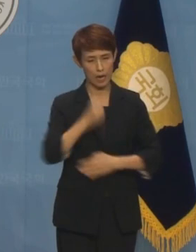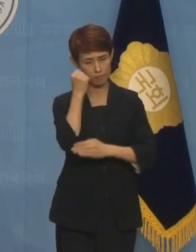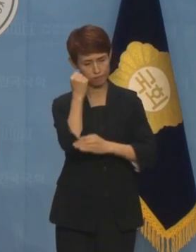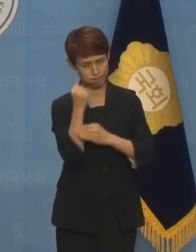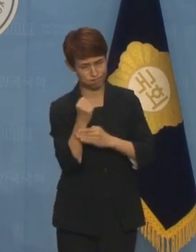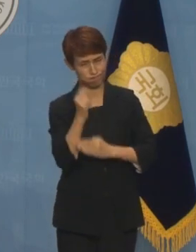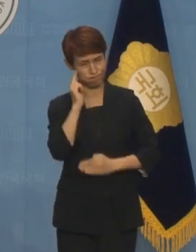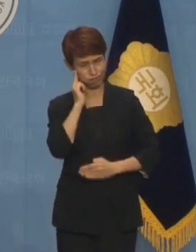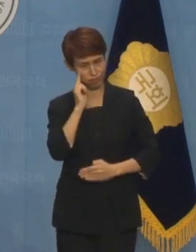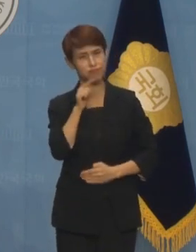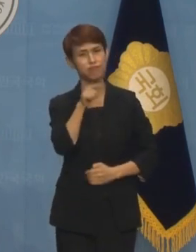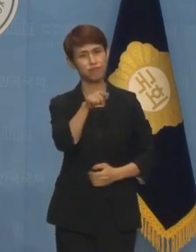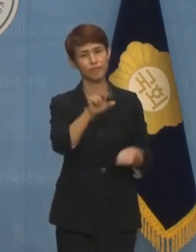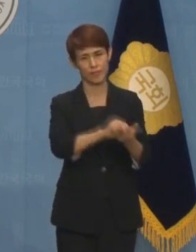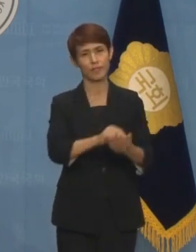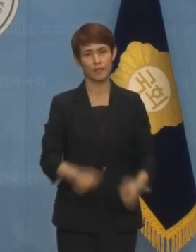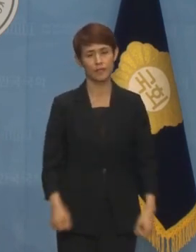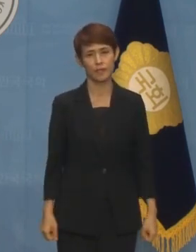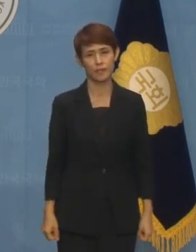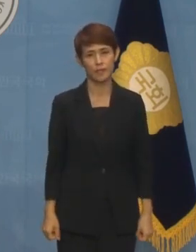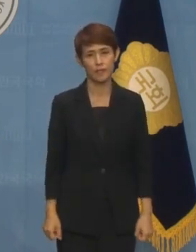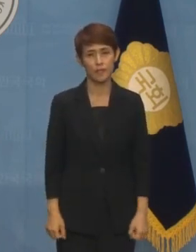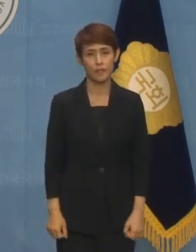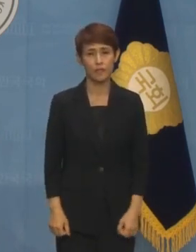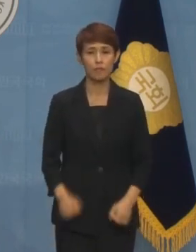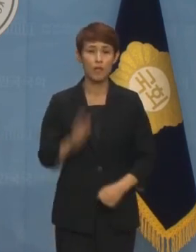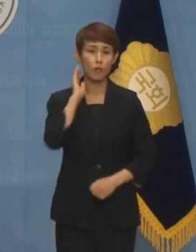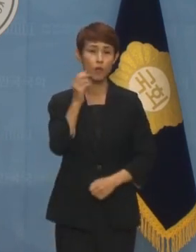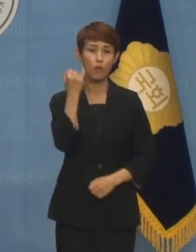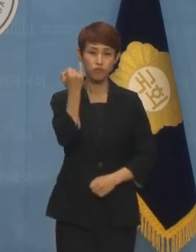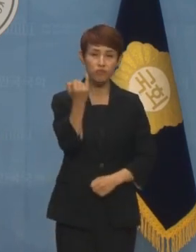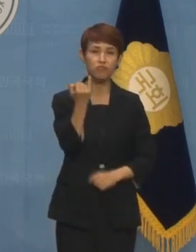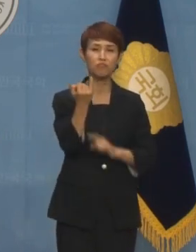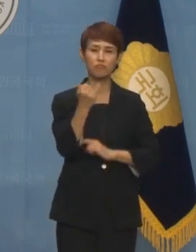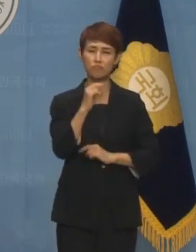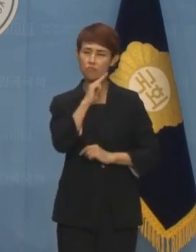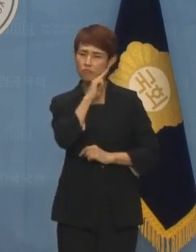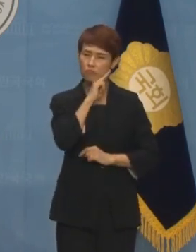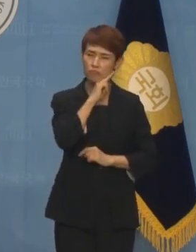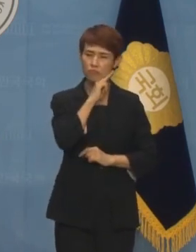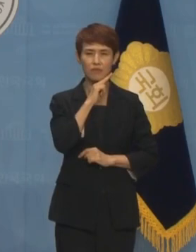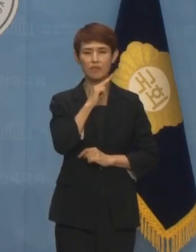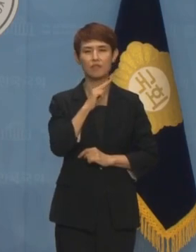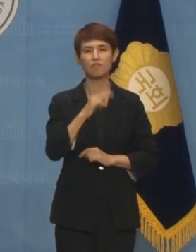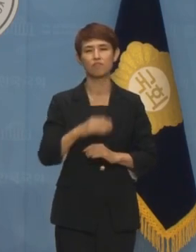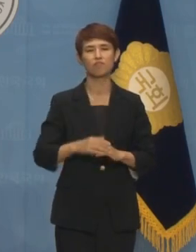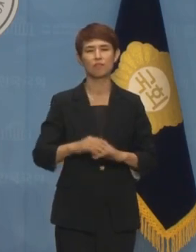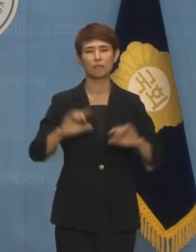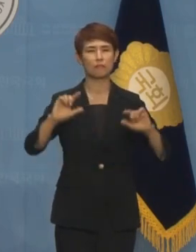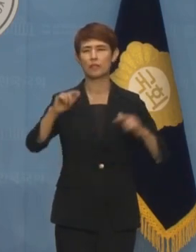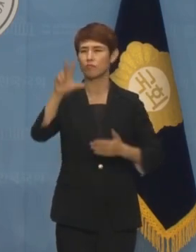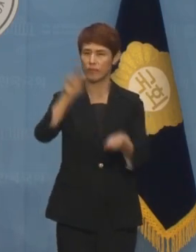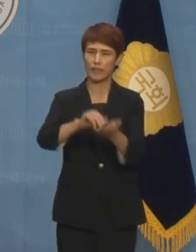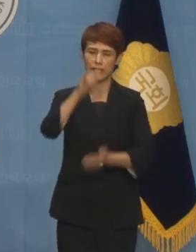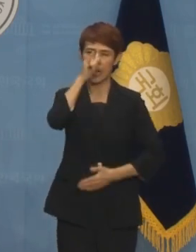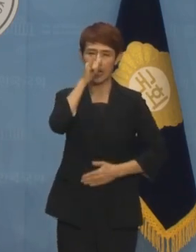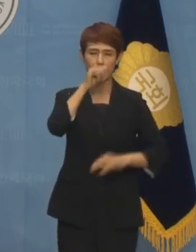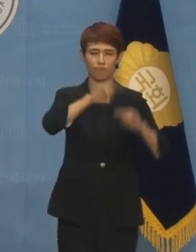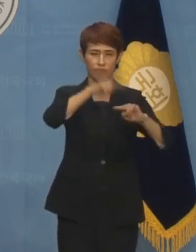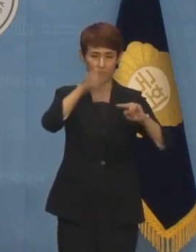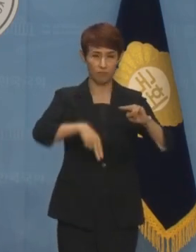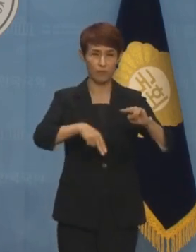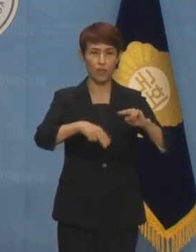활용 정입니다 김건희 여사 의혹 종결 처리에 항의하며 사퇴한 최정 권위 기원이